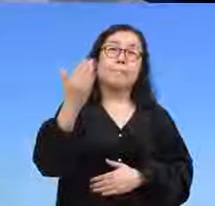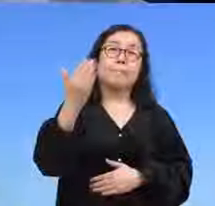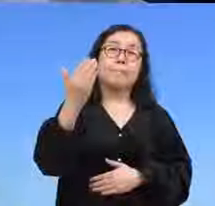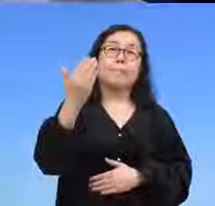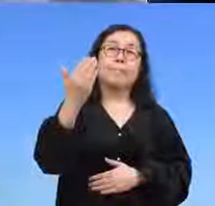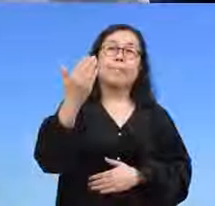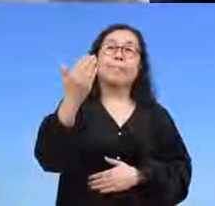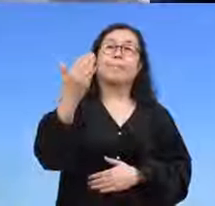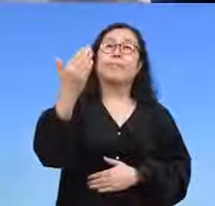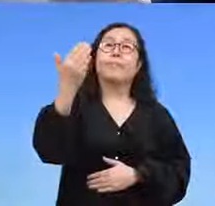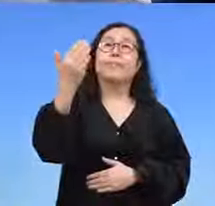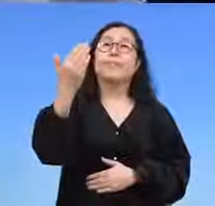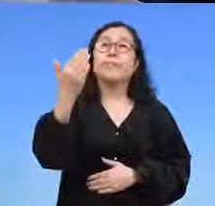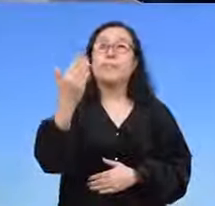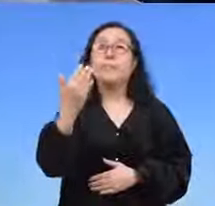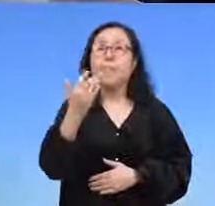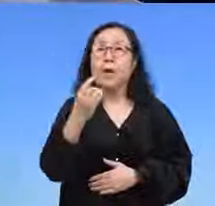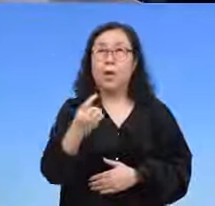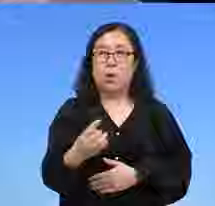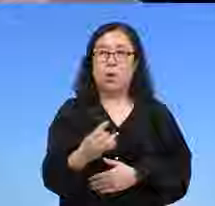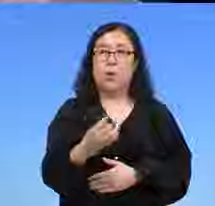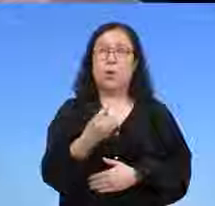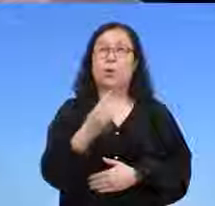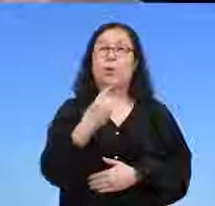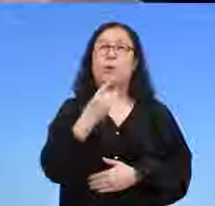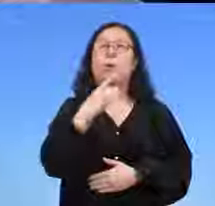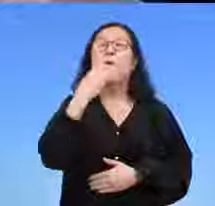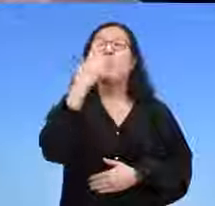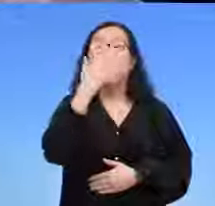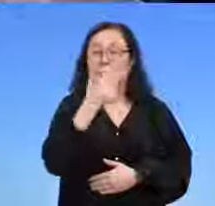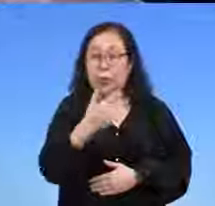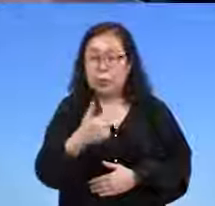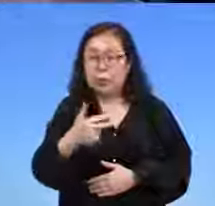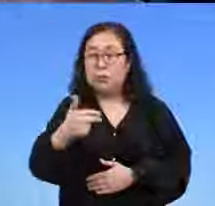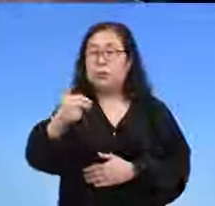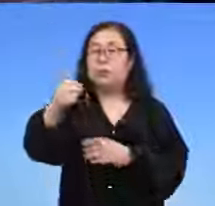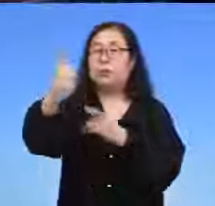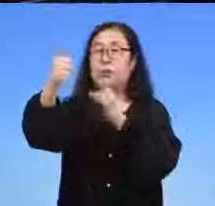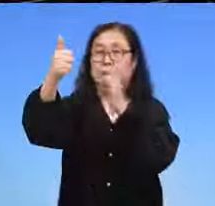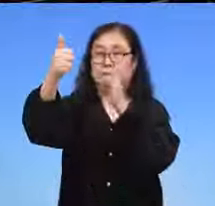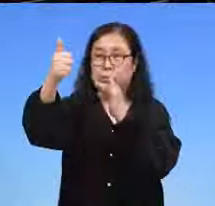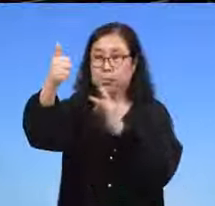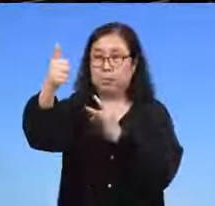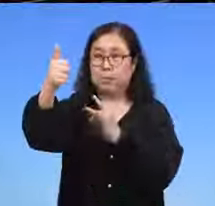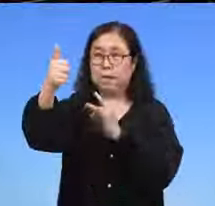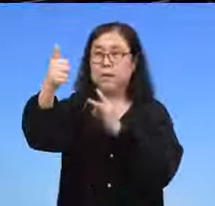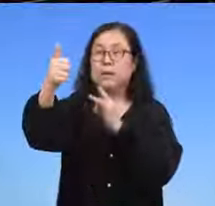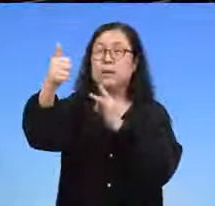그래서 이렇게 고백할 수 있게 된 거 아닙니까? 오직 주만이 나의 반석,